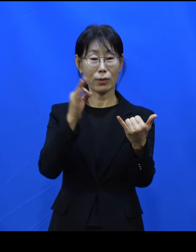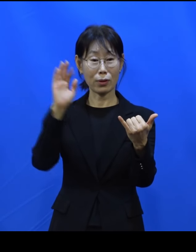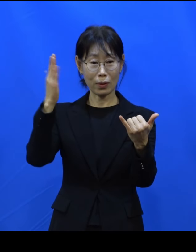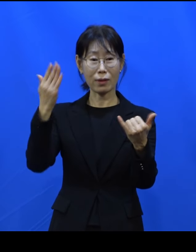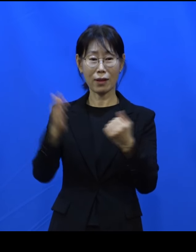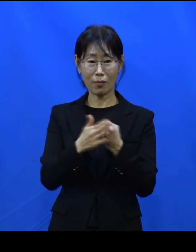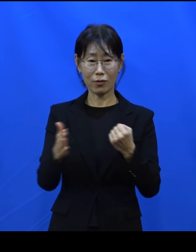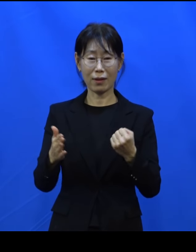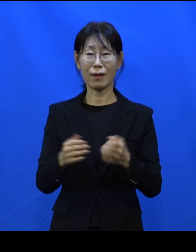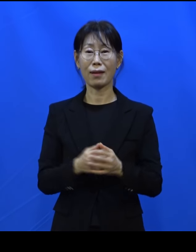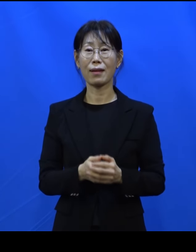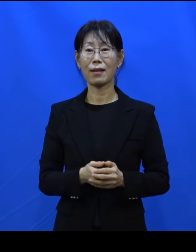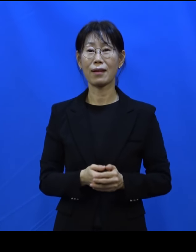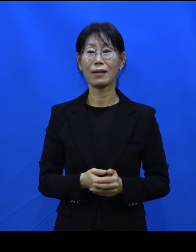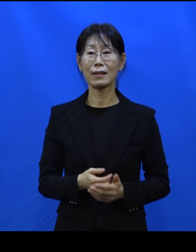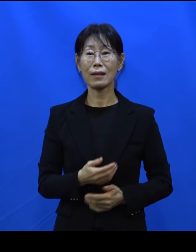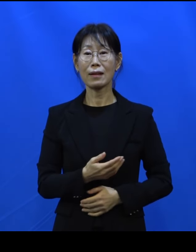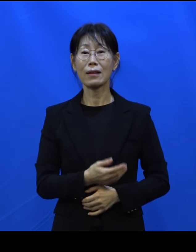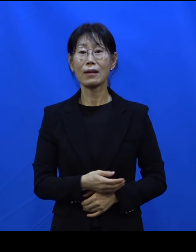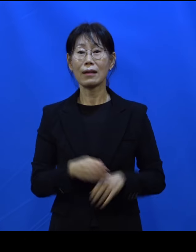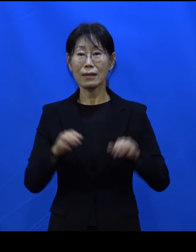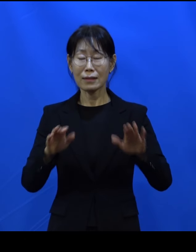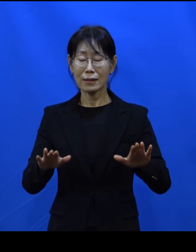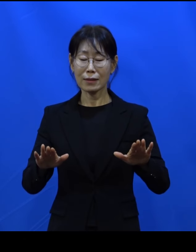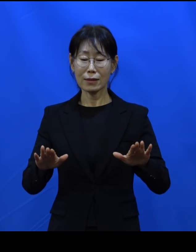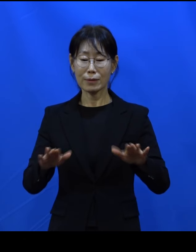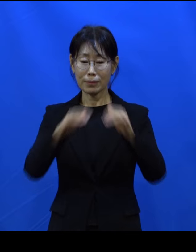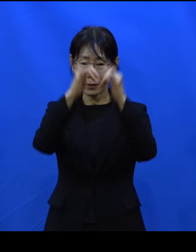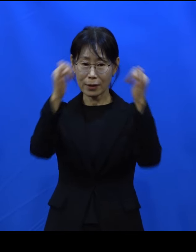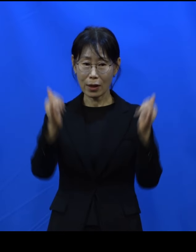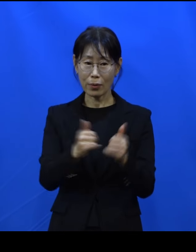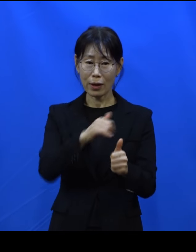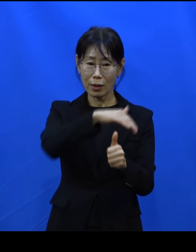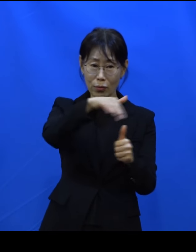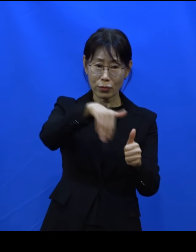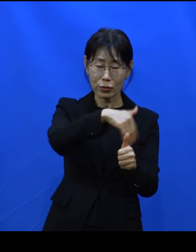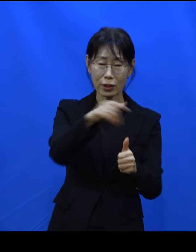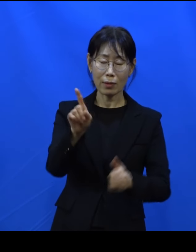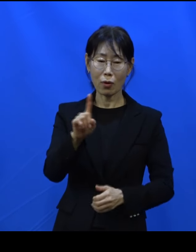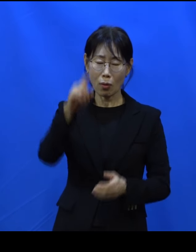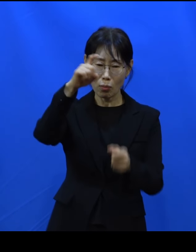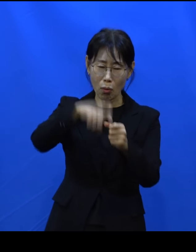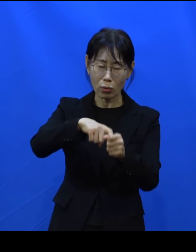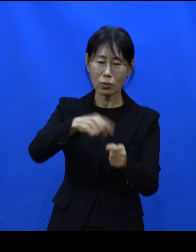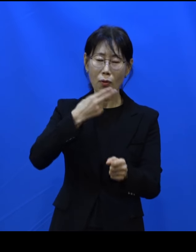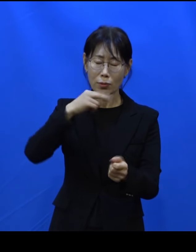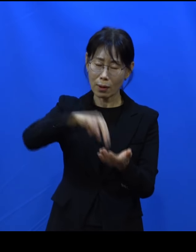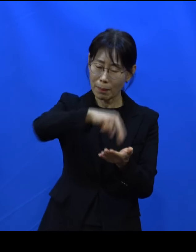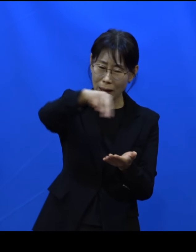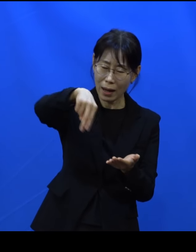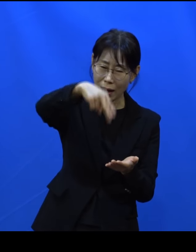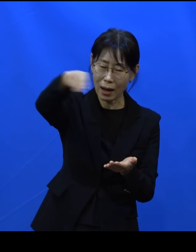수가 없어요. 길을 잃어버렸어요. 모두가 지쳐 있어요. 삶의